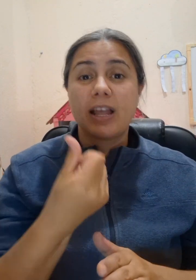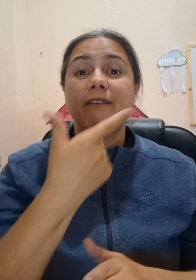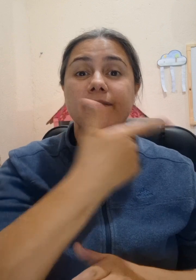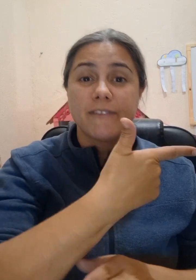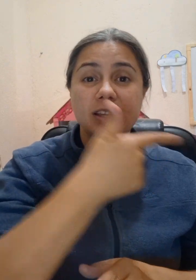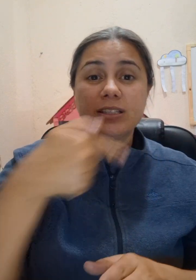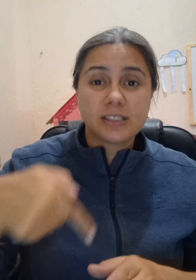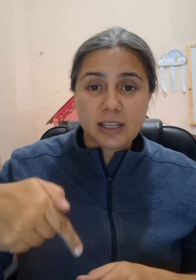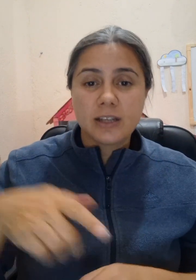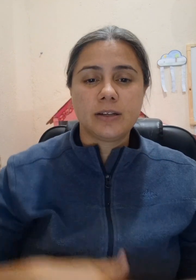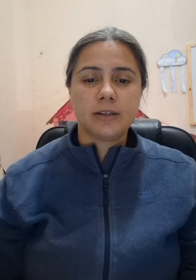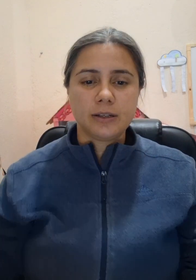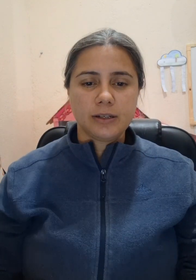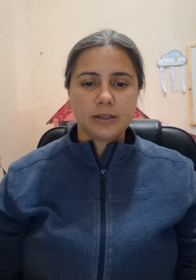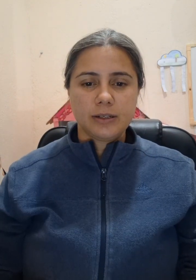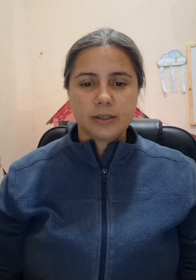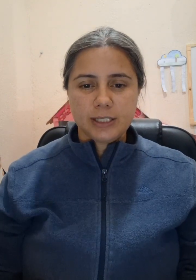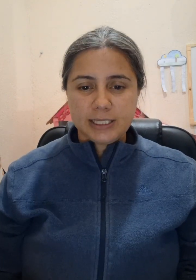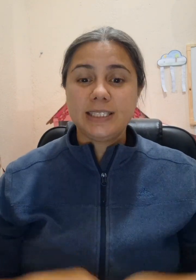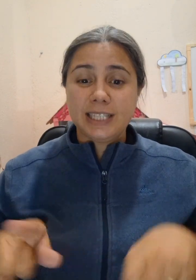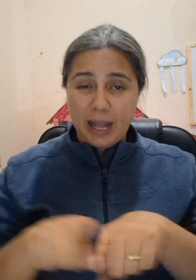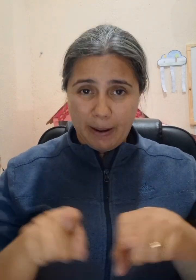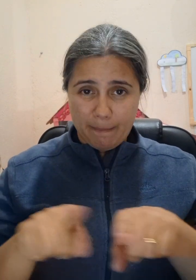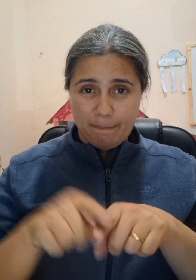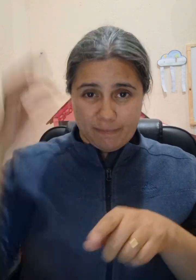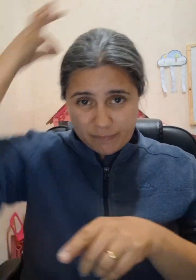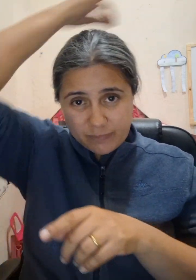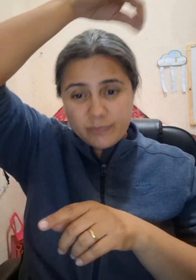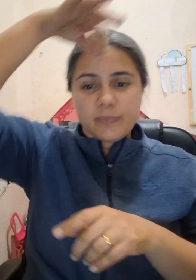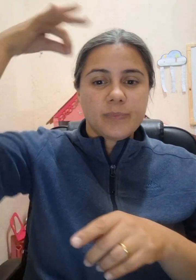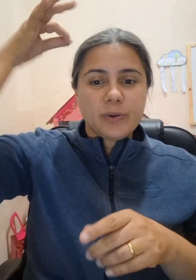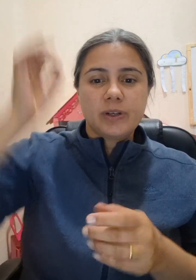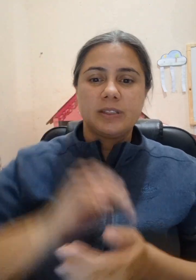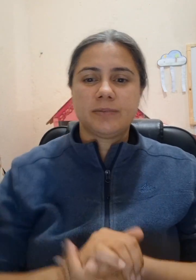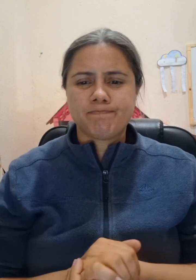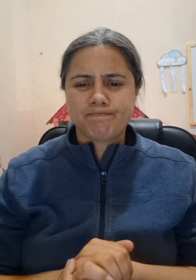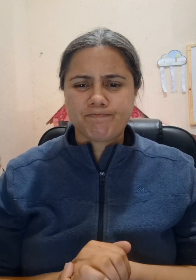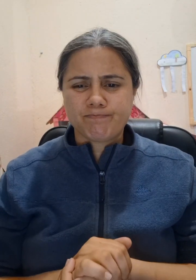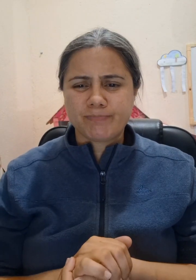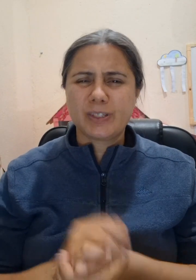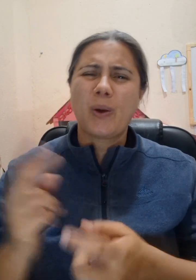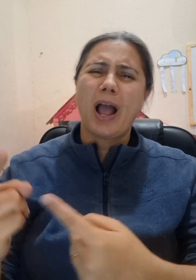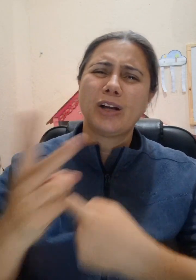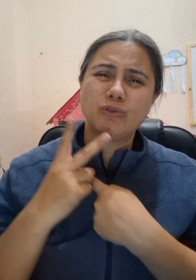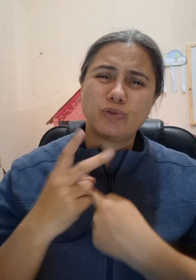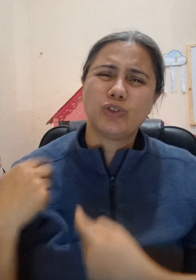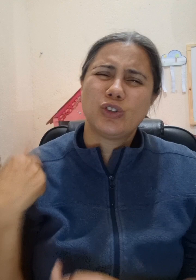lá em Romanos, capítulo 8, versículo 26 e 27, que também o